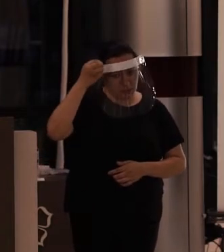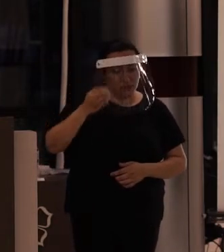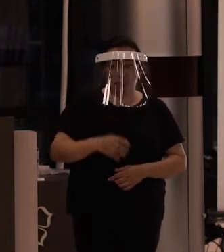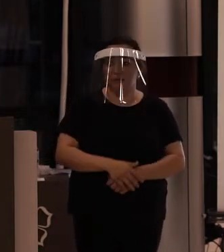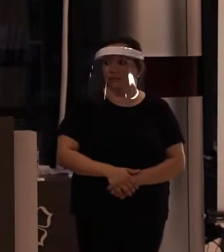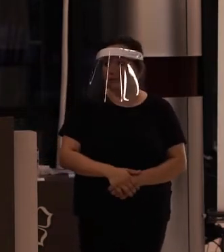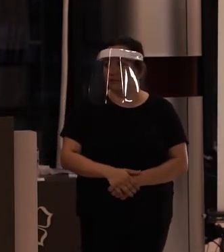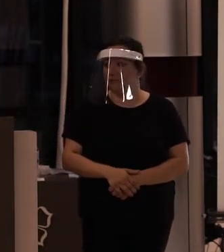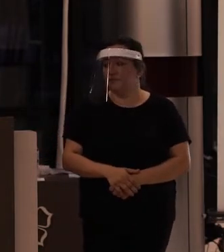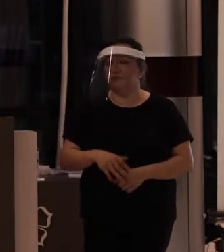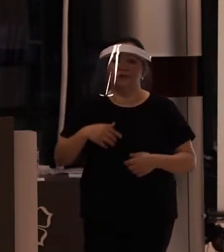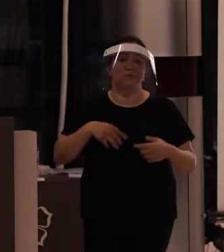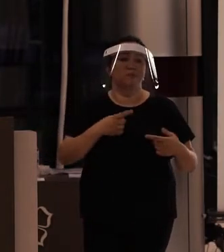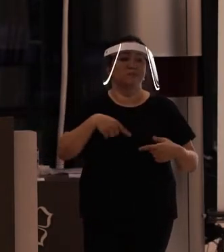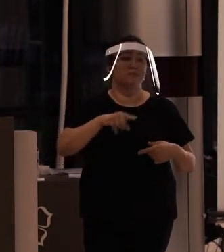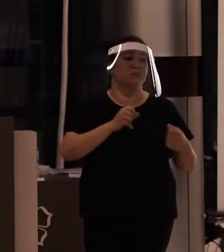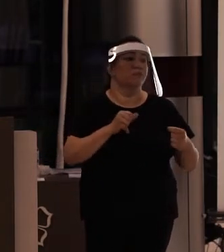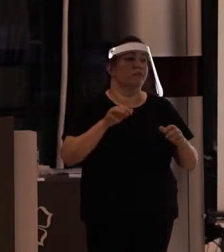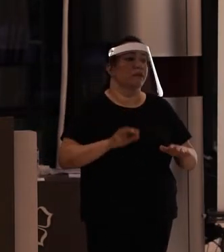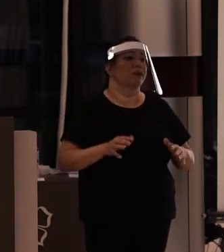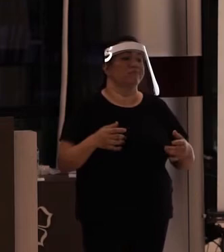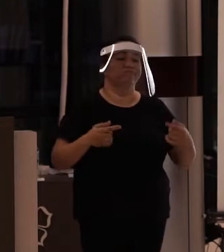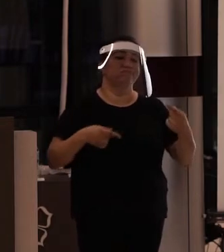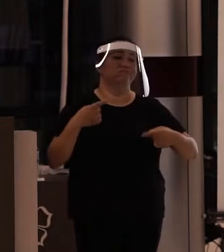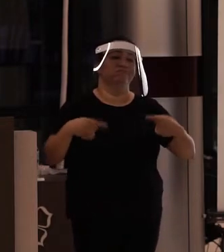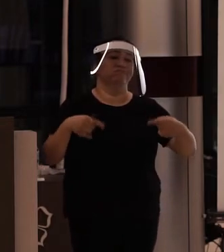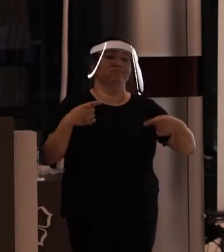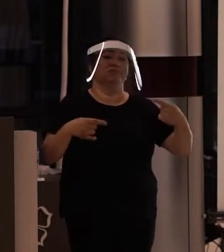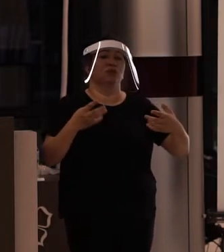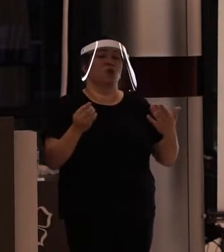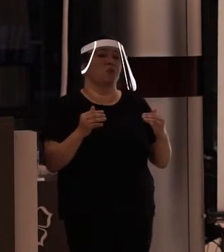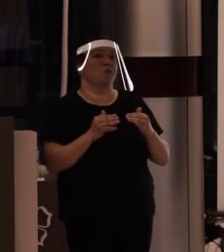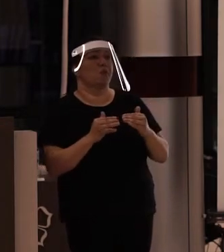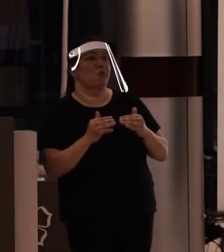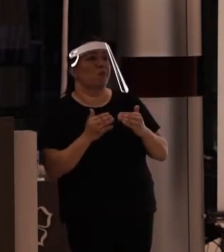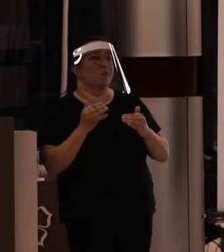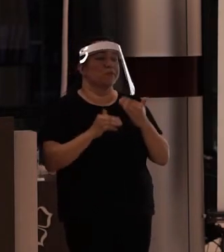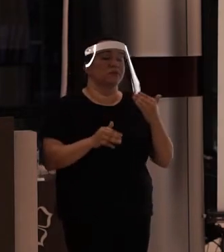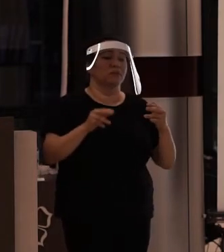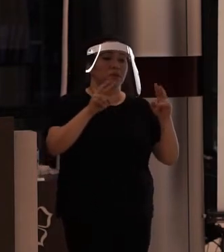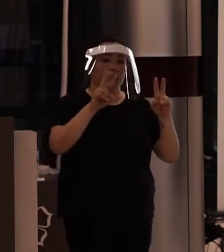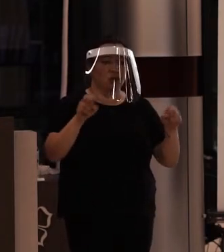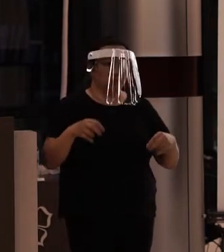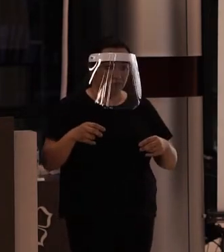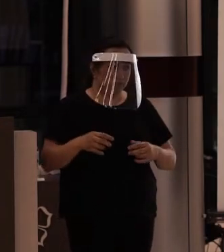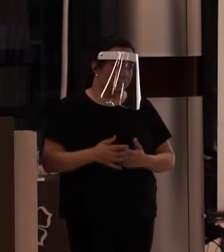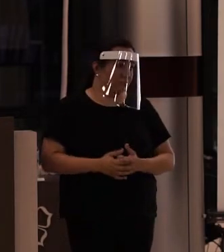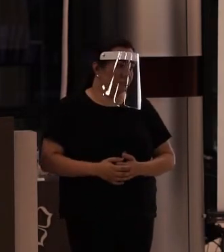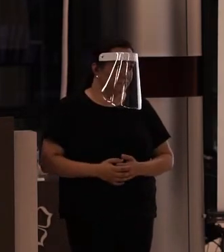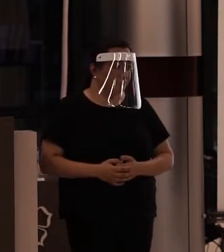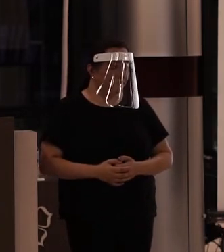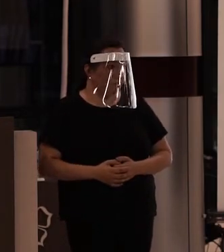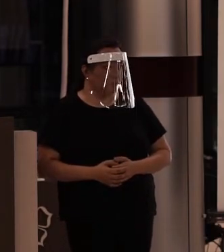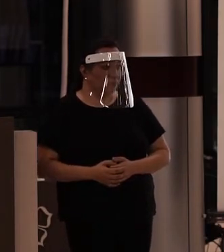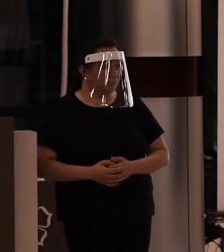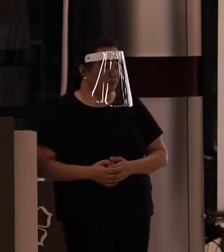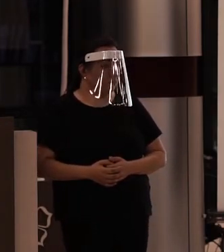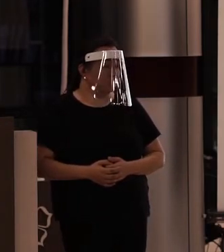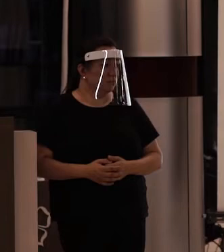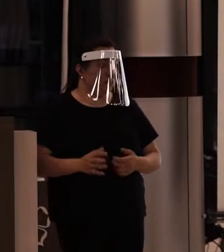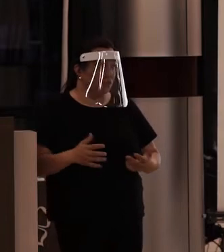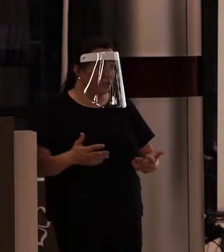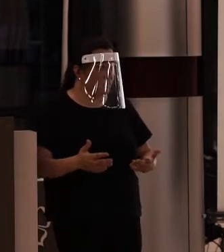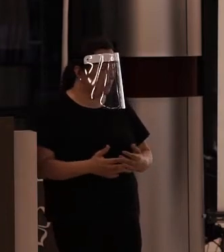nós poderíamos ficar aqui discutindo aqui um pouco mais se a gente concorda ou não com esse 0,8. Tanto é que é na prática.